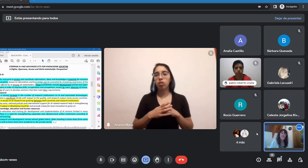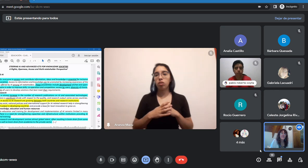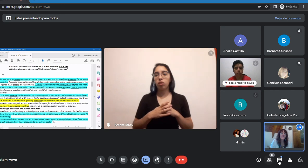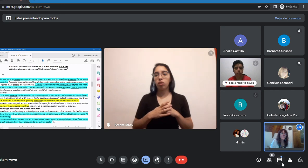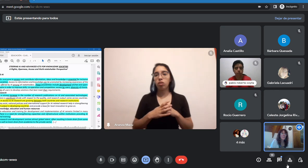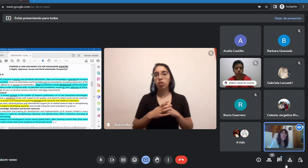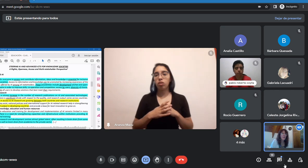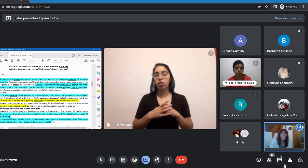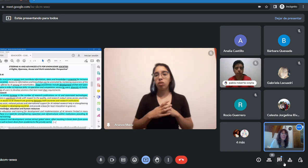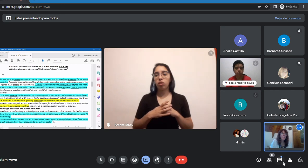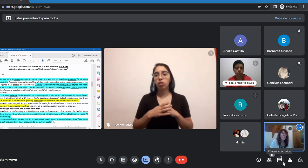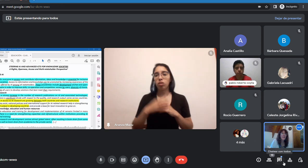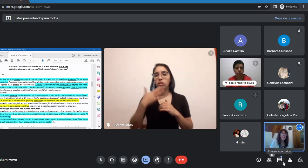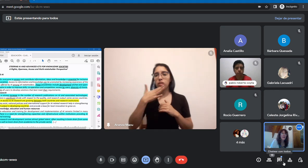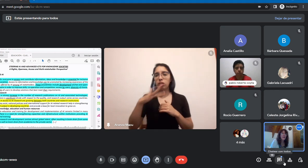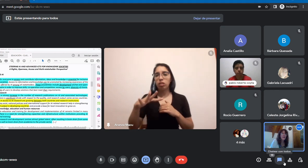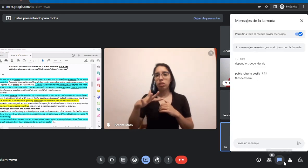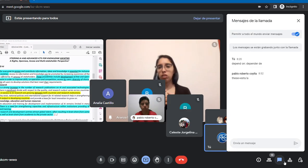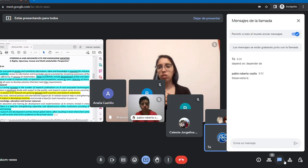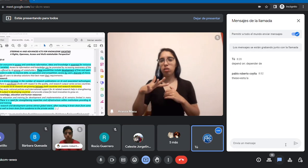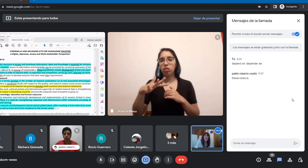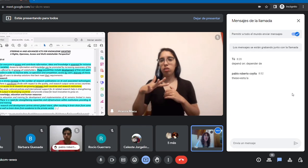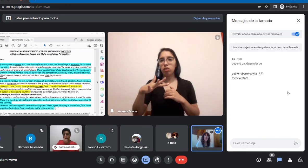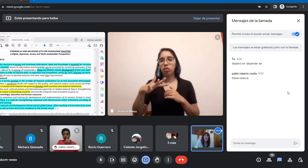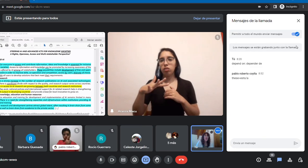¿Se entendió, Pablo?